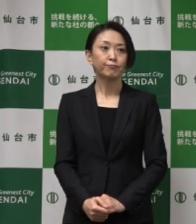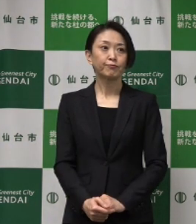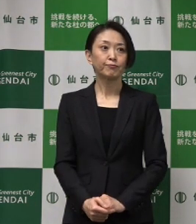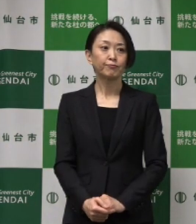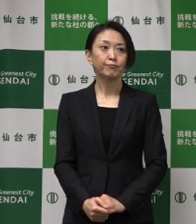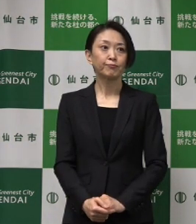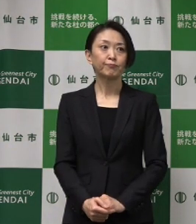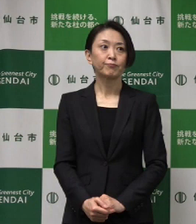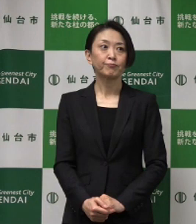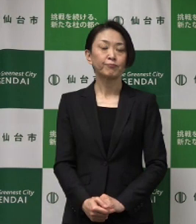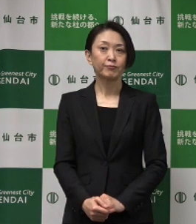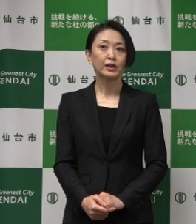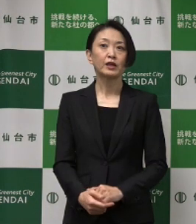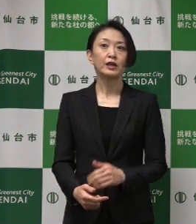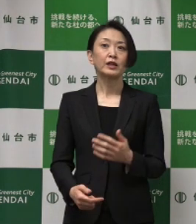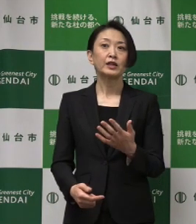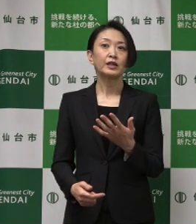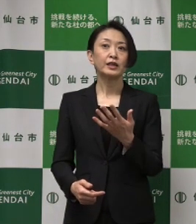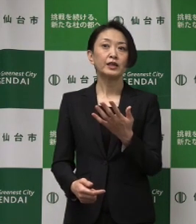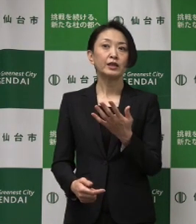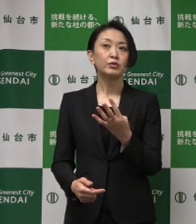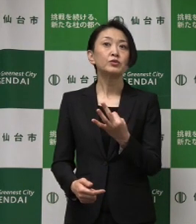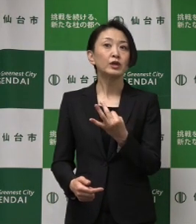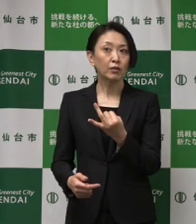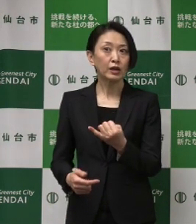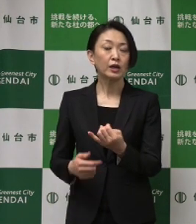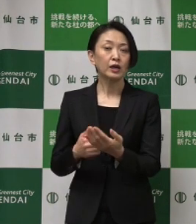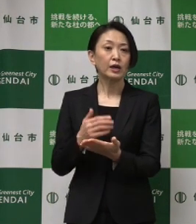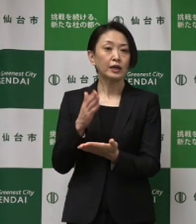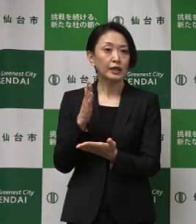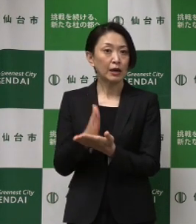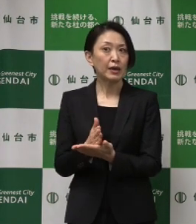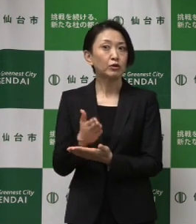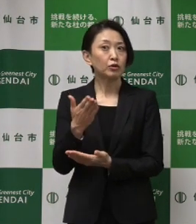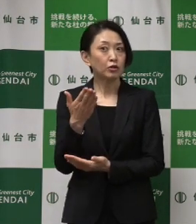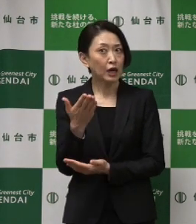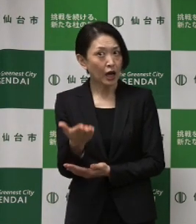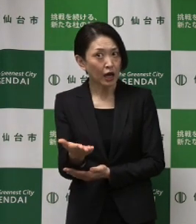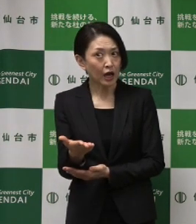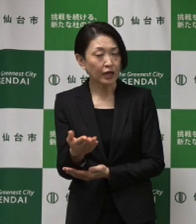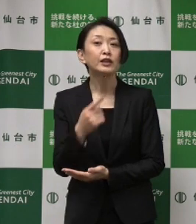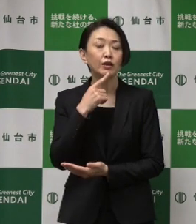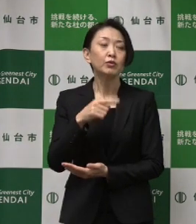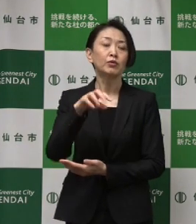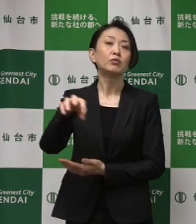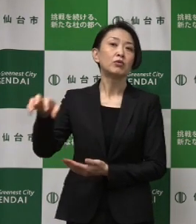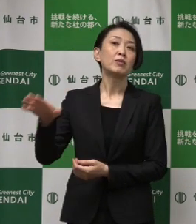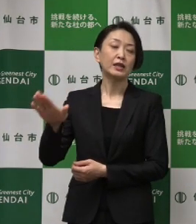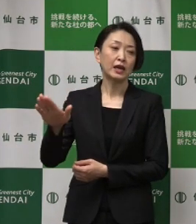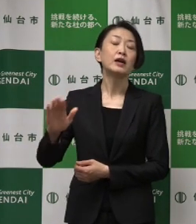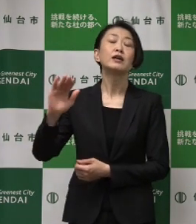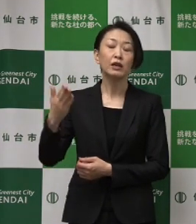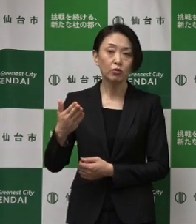ストップかけたところもあったようですけれども、でもまだその流れということについてはぜひ状況を